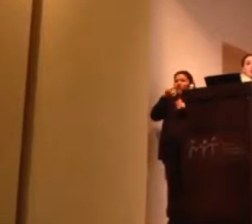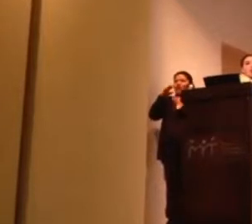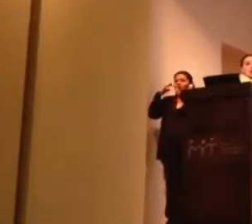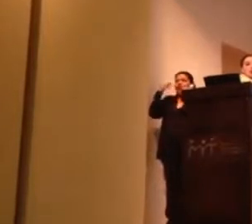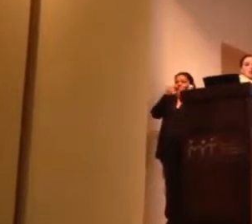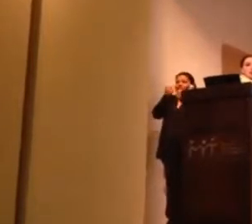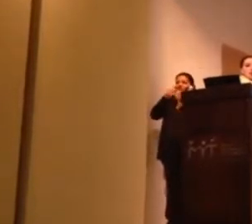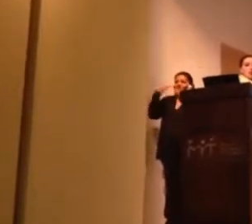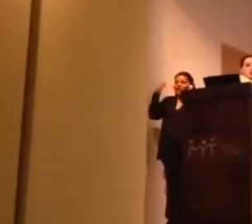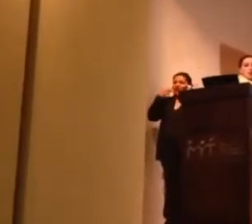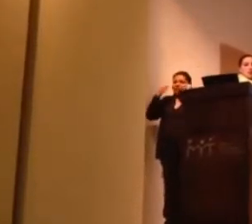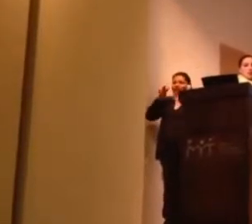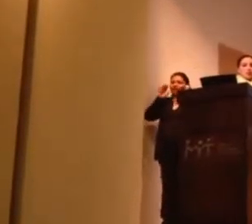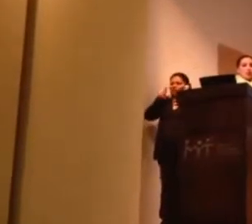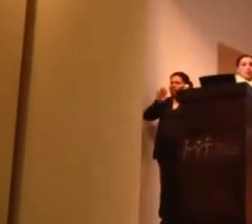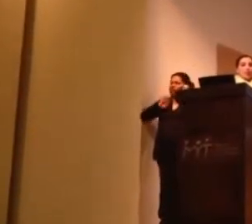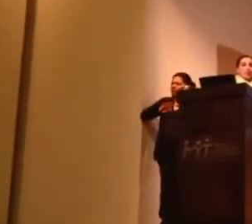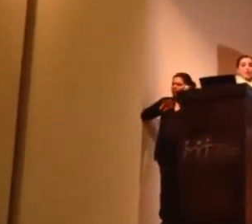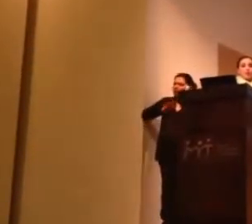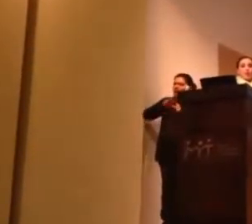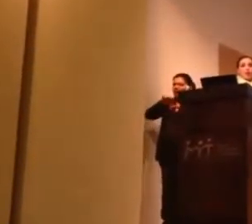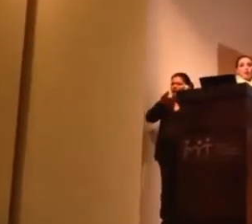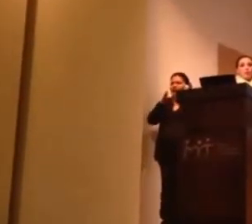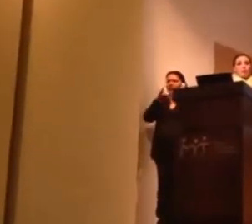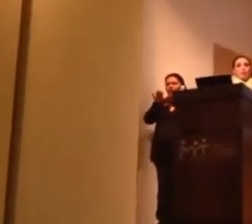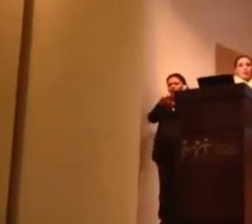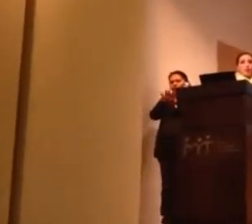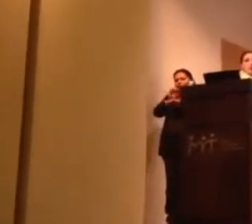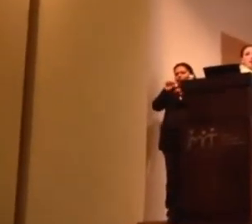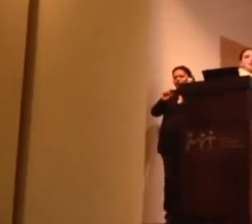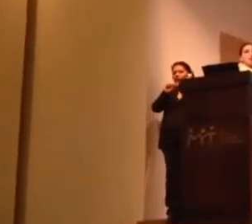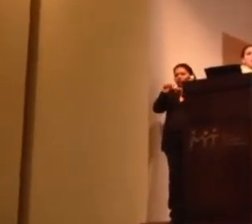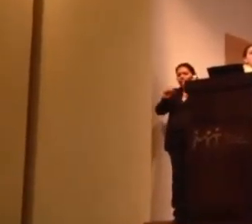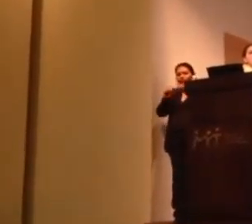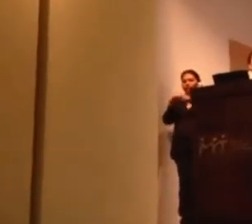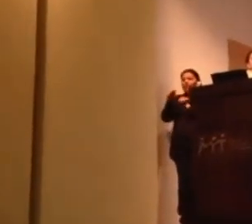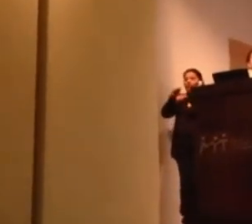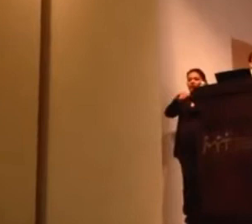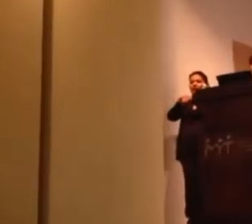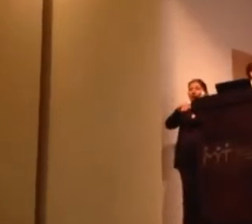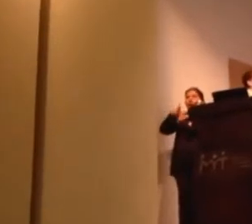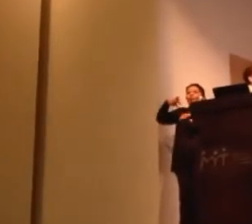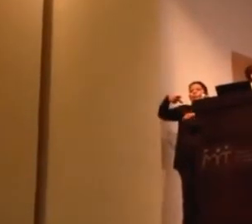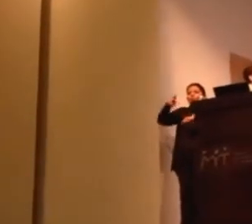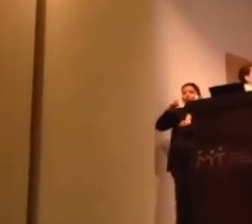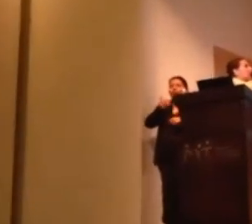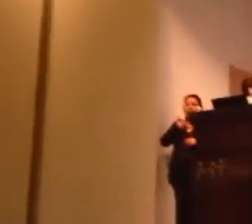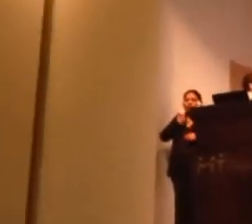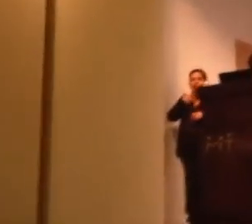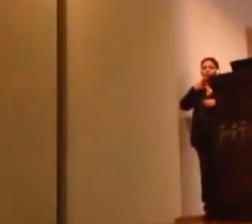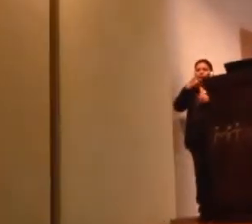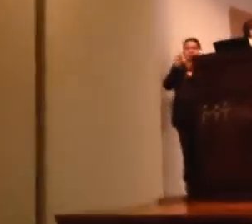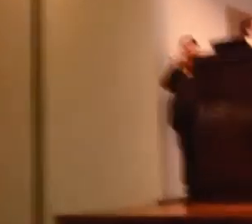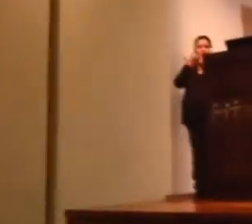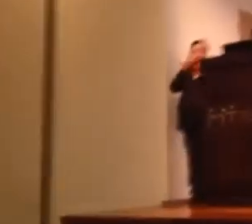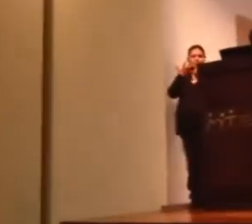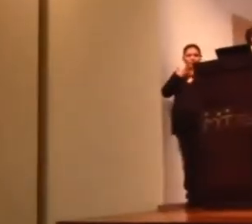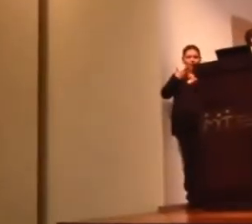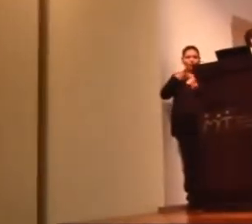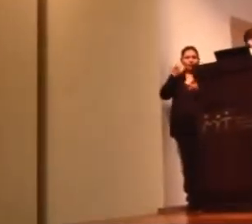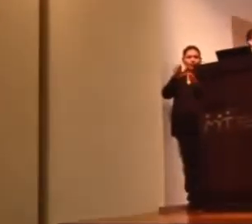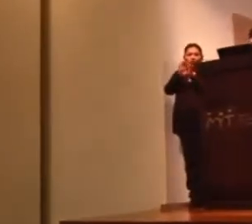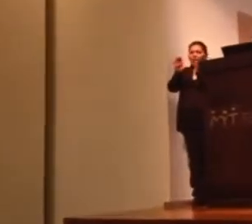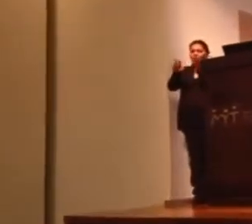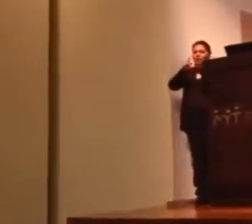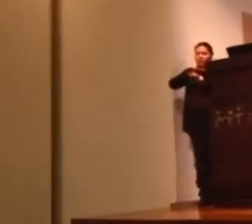música lo voy a poder arreglar muy bien, va a ser un buen elemento. Sin embargo, si yo tengo que, por ejemplo, en la